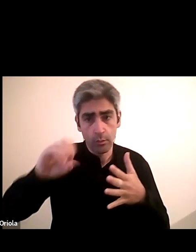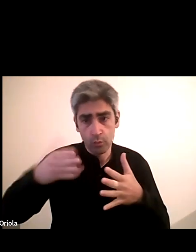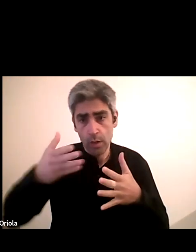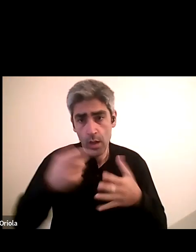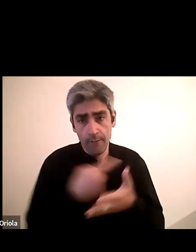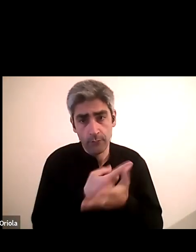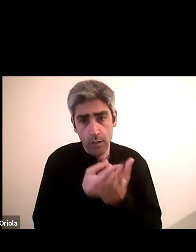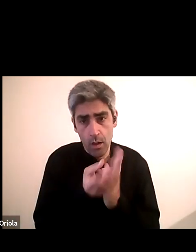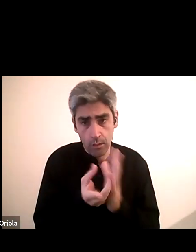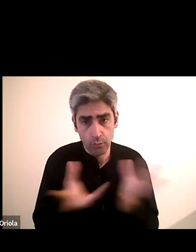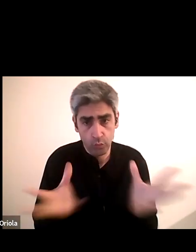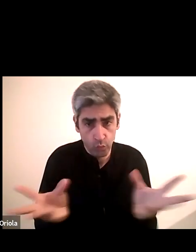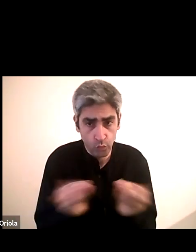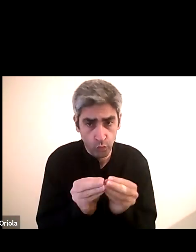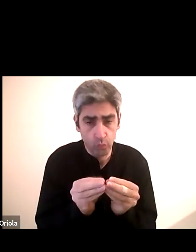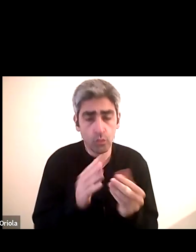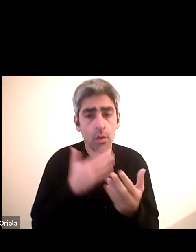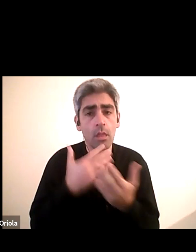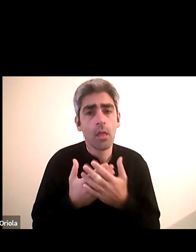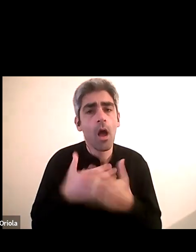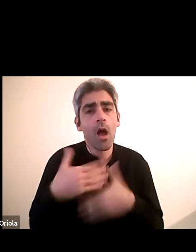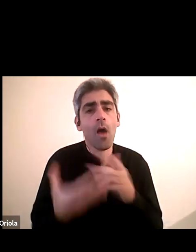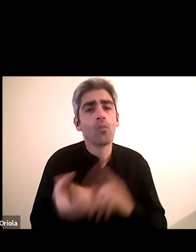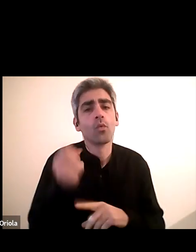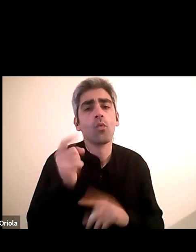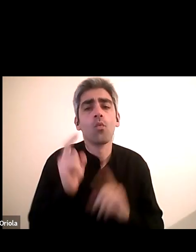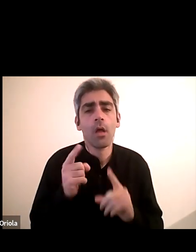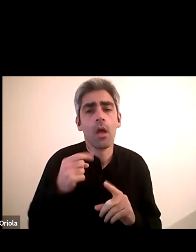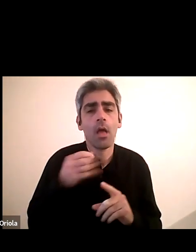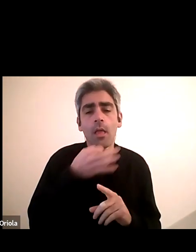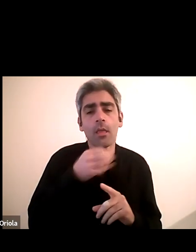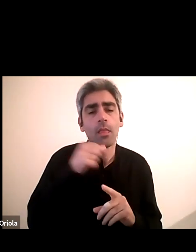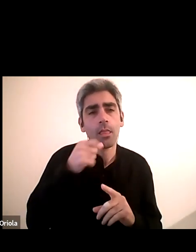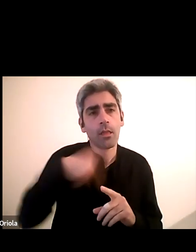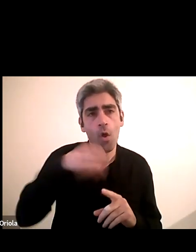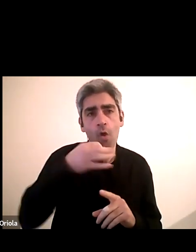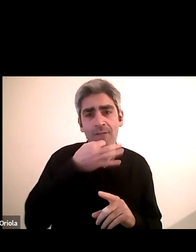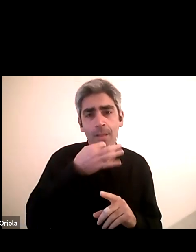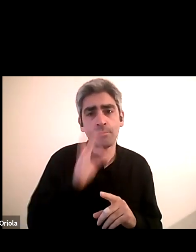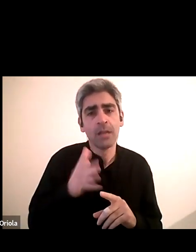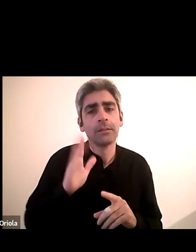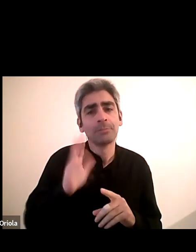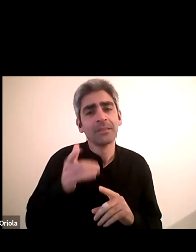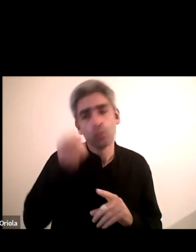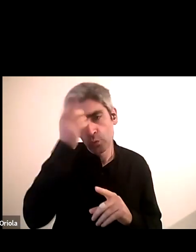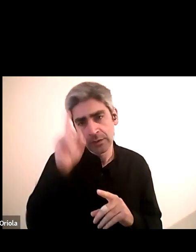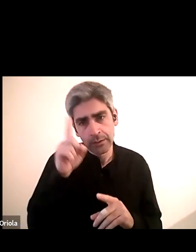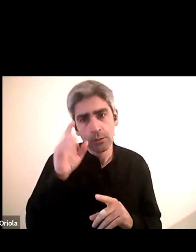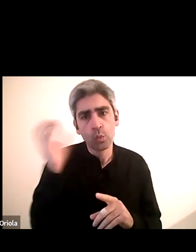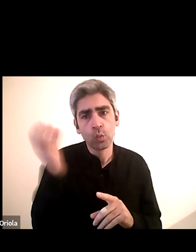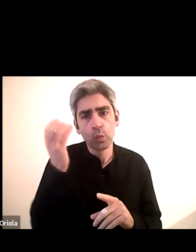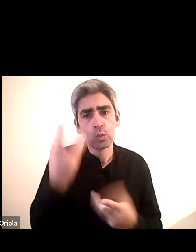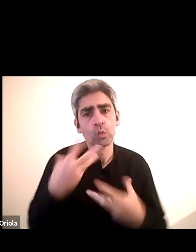vamos desenvolver aquilo que nós tanto falamos, mas que tem que ter por trás este substrato, que é a cultura